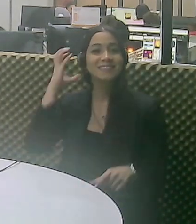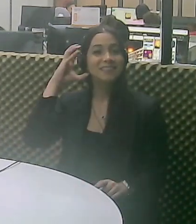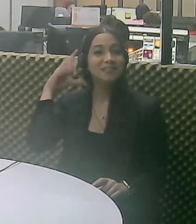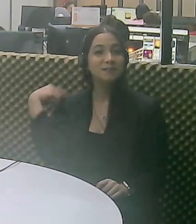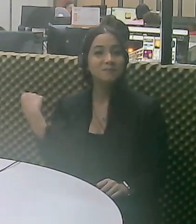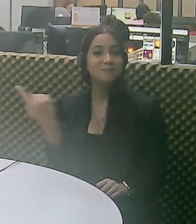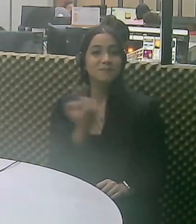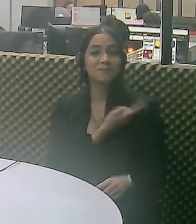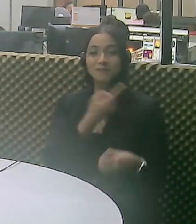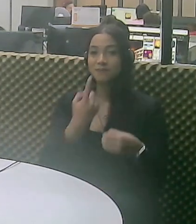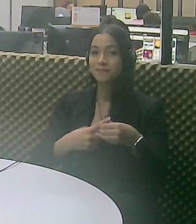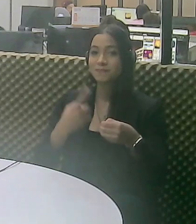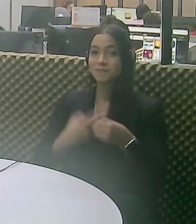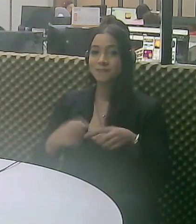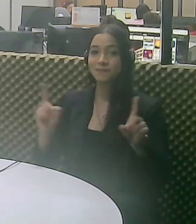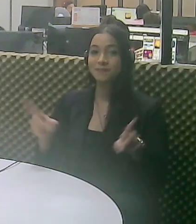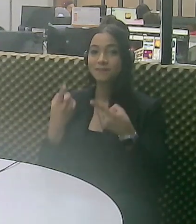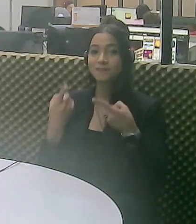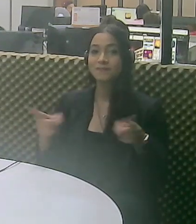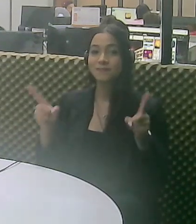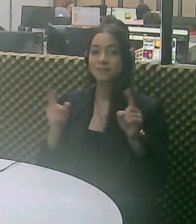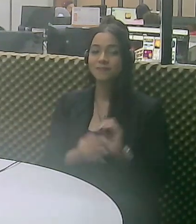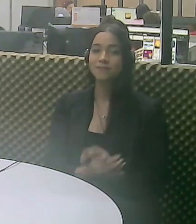Rádio Nossa Cidade.